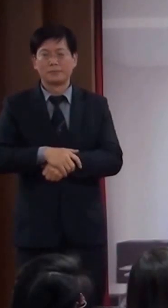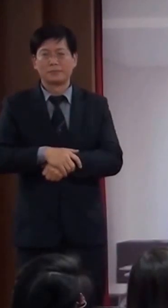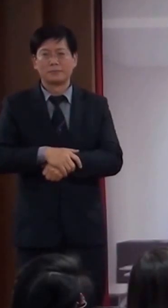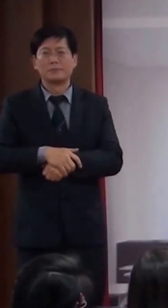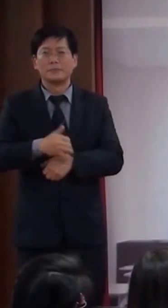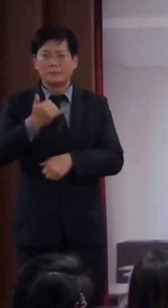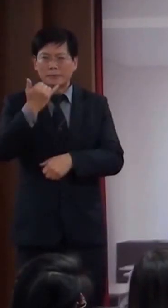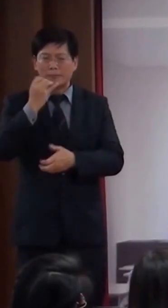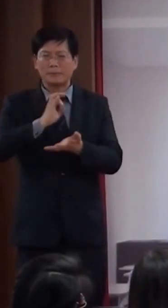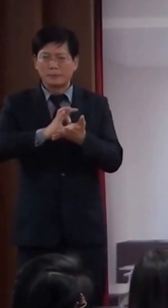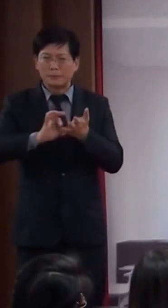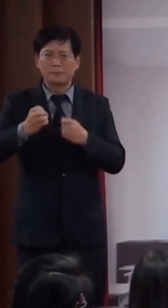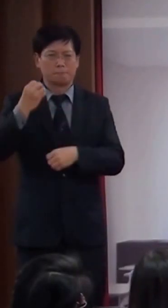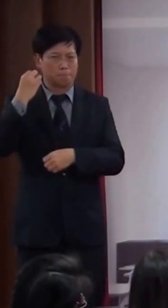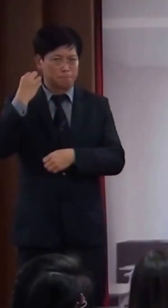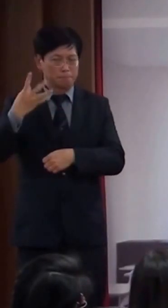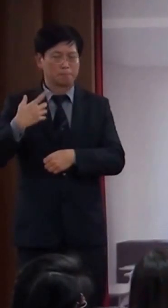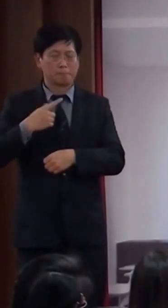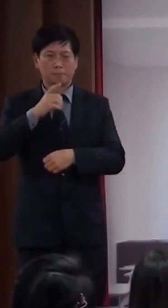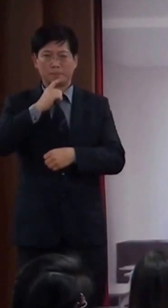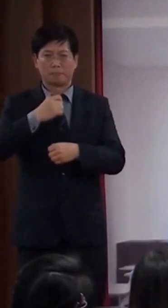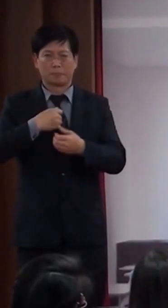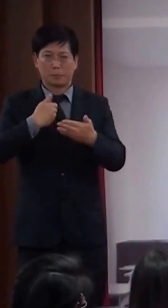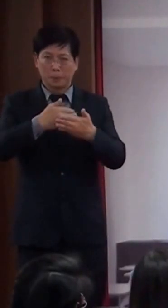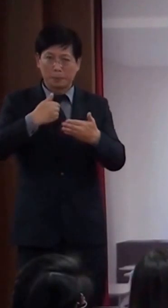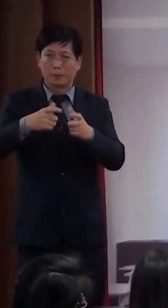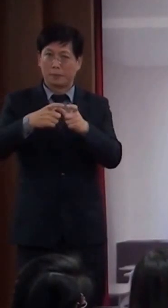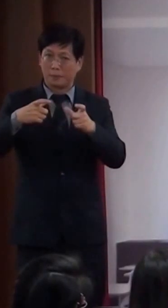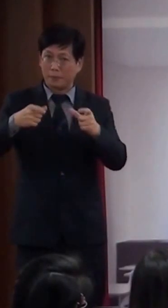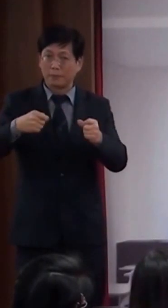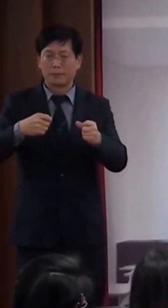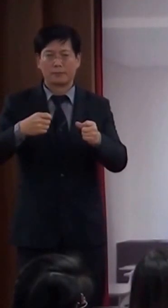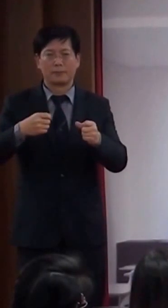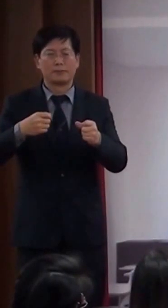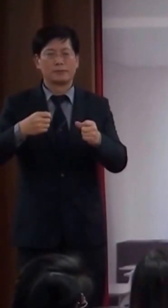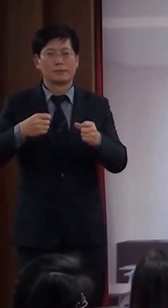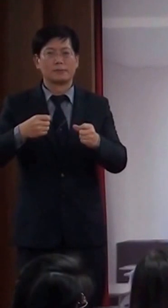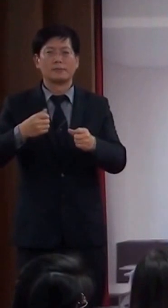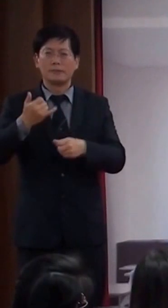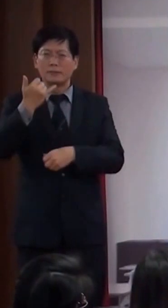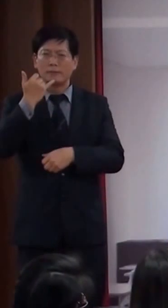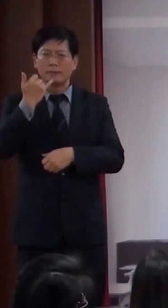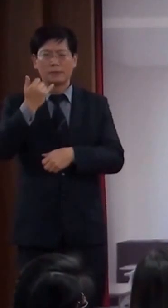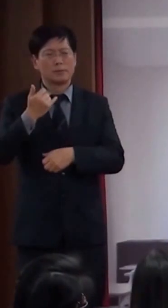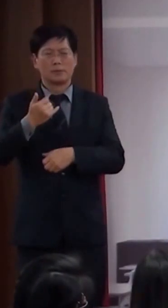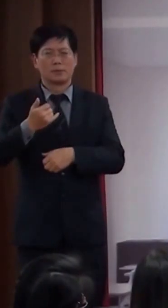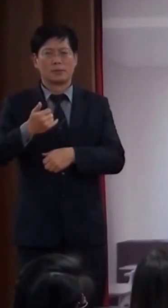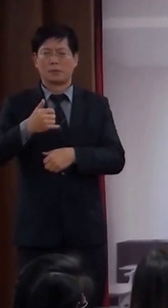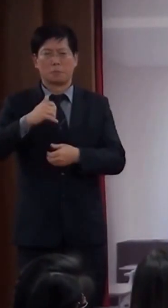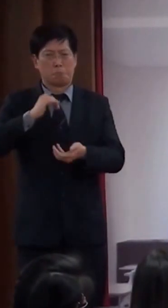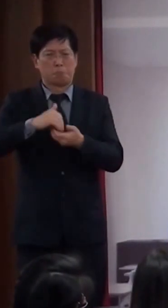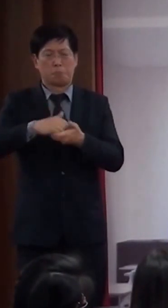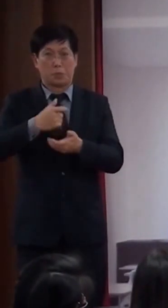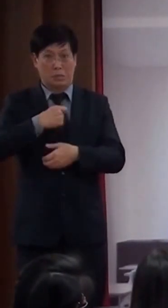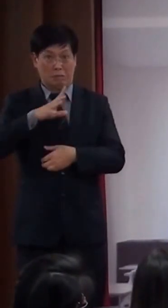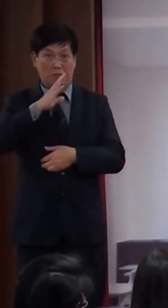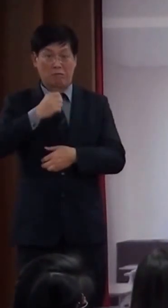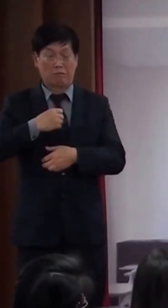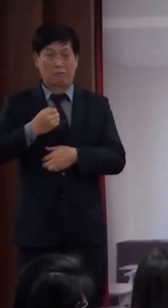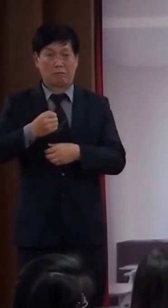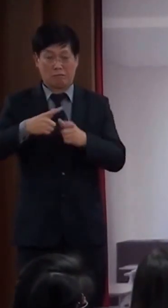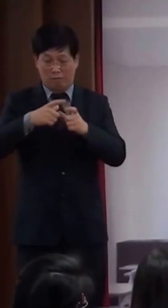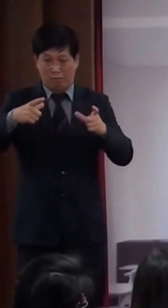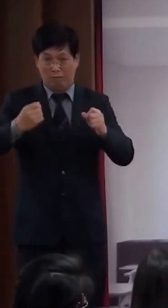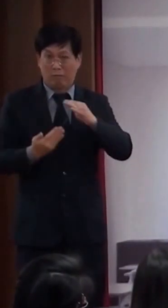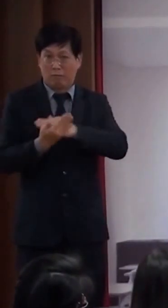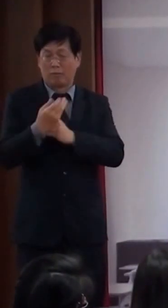用载具，能够呢利用载具呢使用这个无实体的电子发票，好，无实体